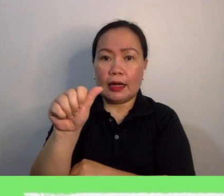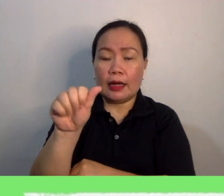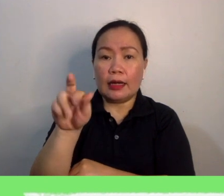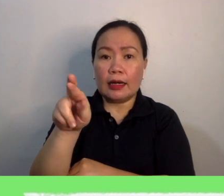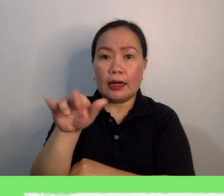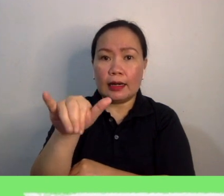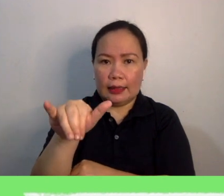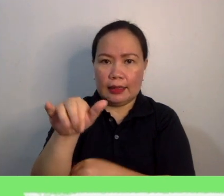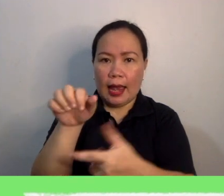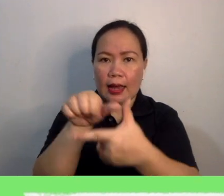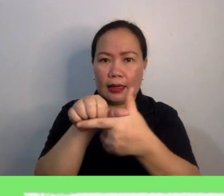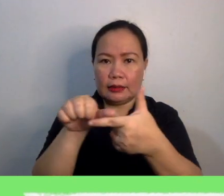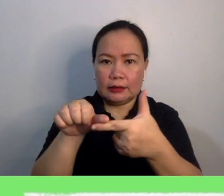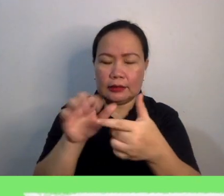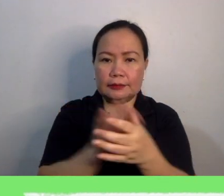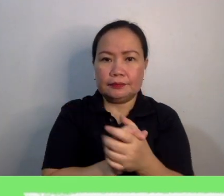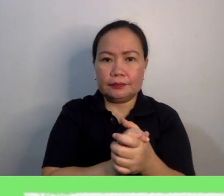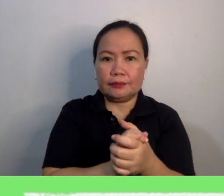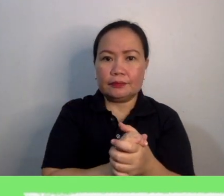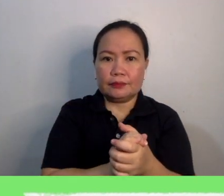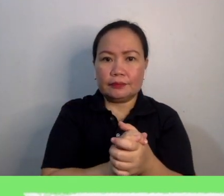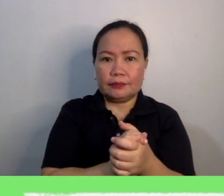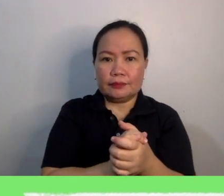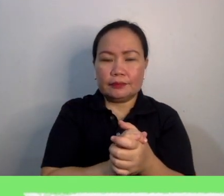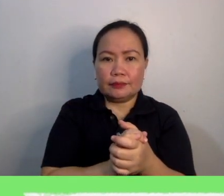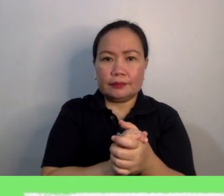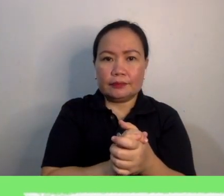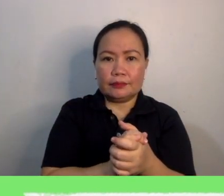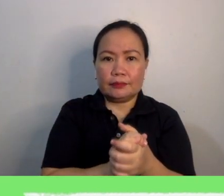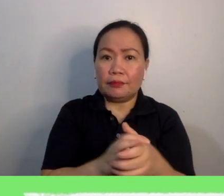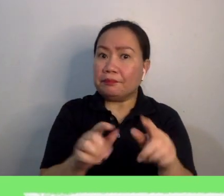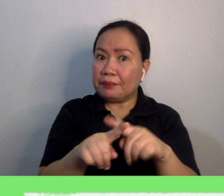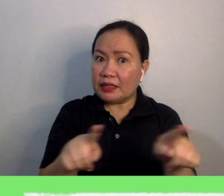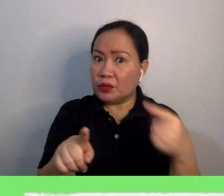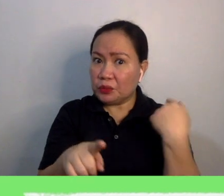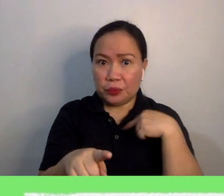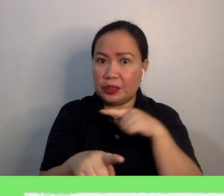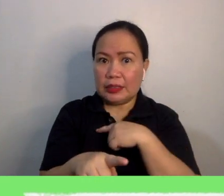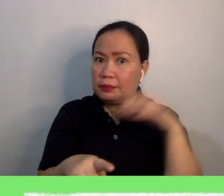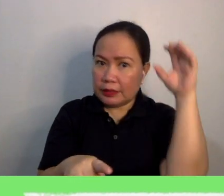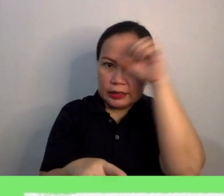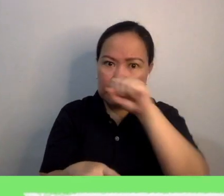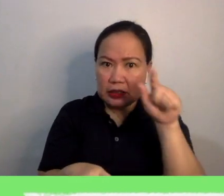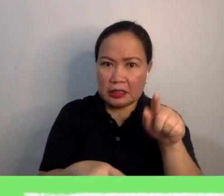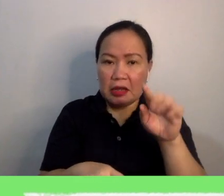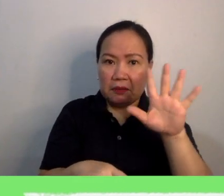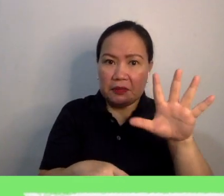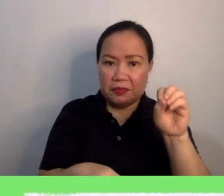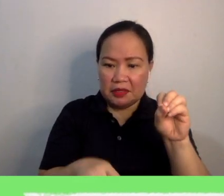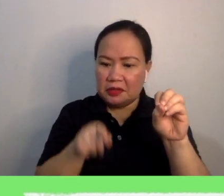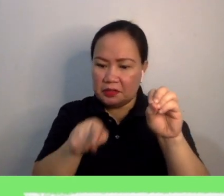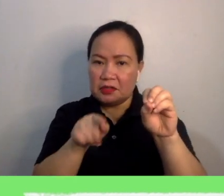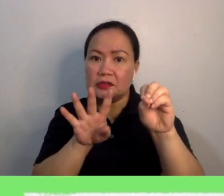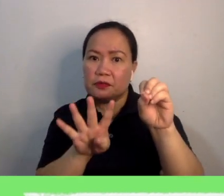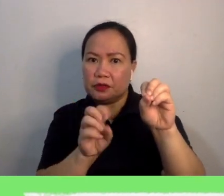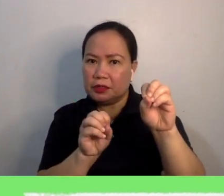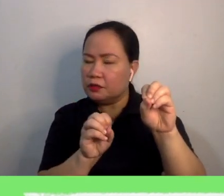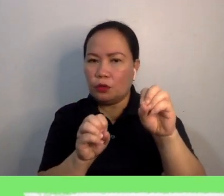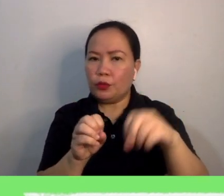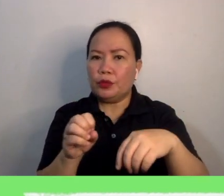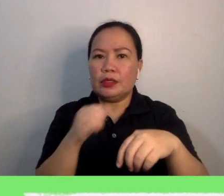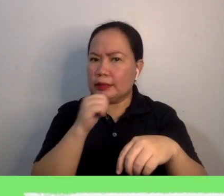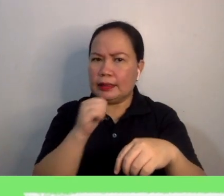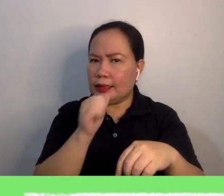this symbol. Okay? Pero hindi tayo pwedeng mag-assume that this is, let's say, 50 degrees, this is 40. Hindi po pwede.